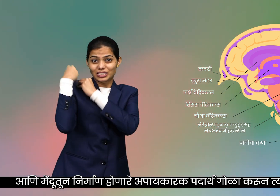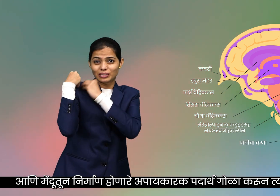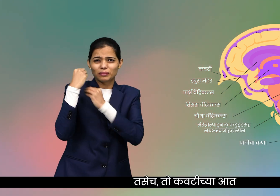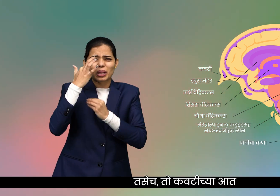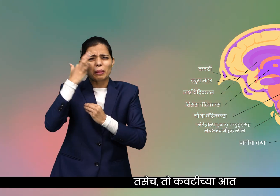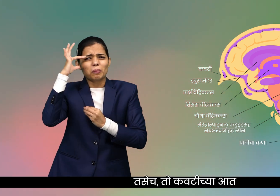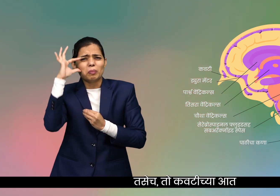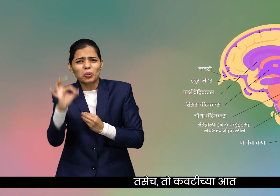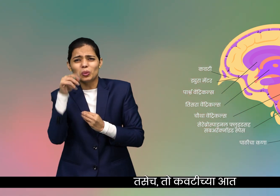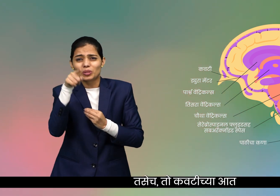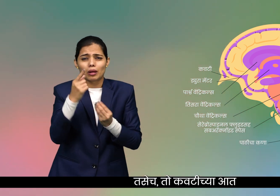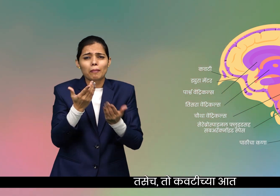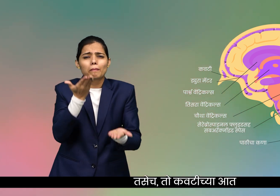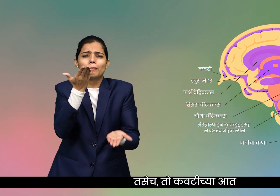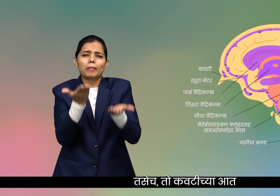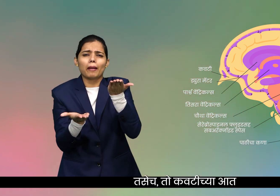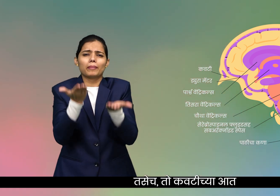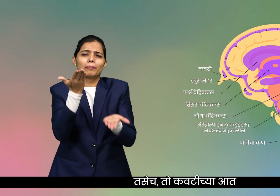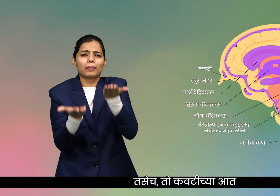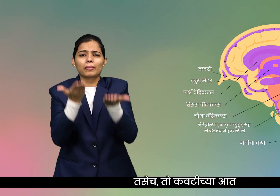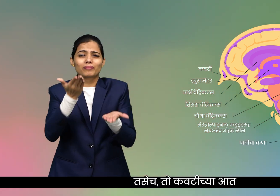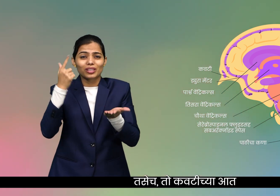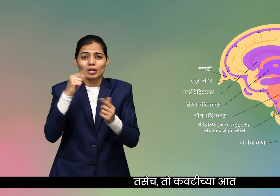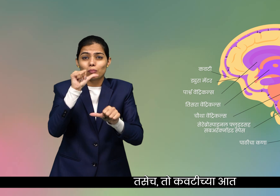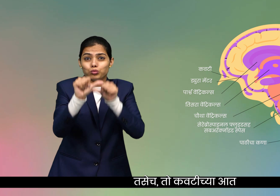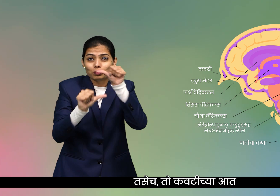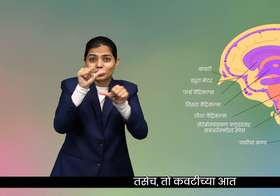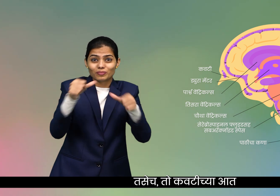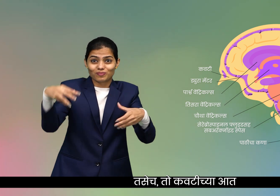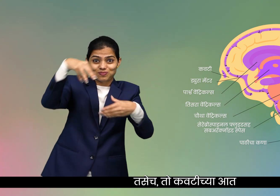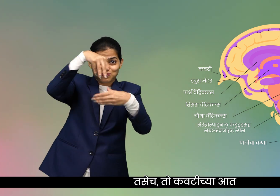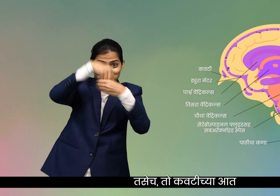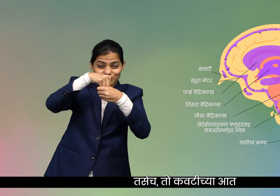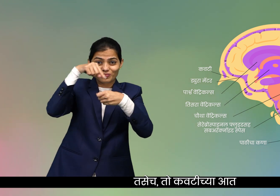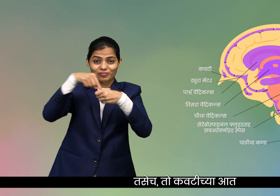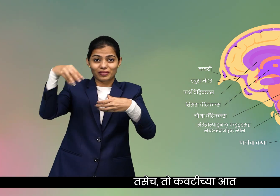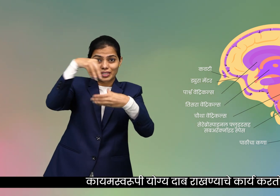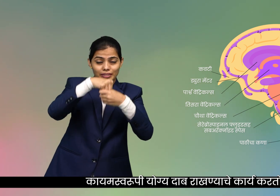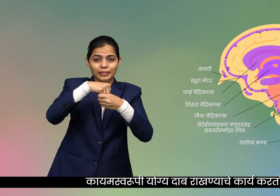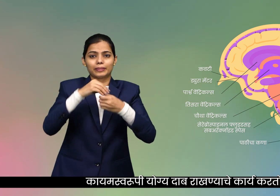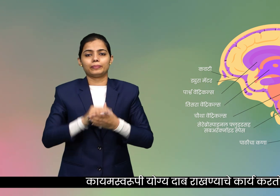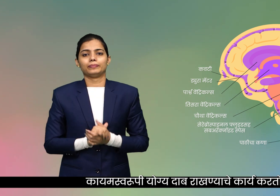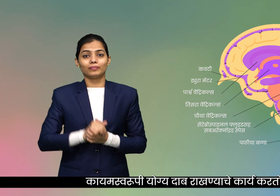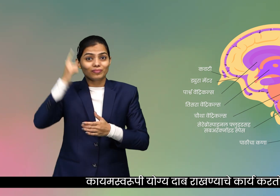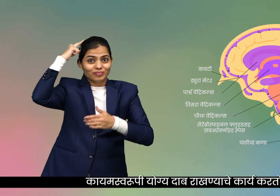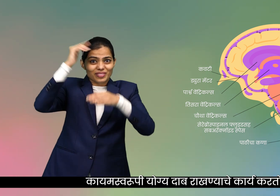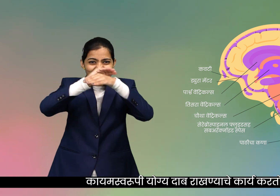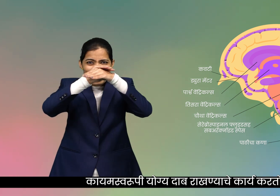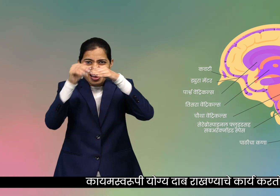टाकतो. तसेच तो कवटीच्या आत कायमस्वरूपी योग्य दाब रोखण्याचे